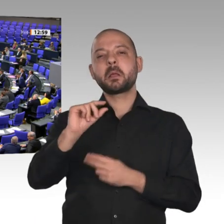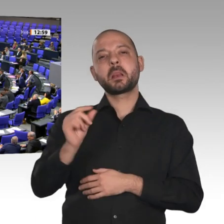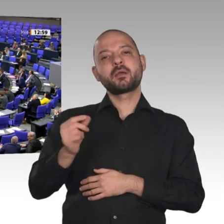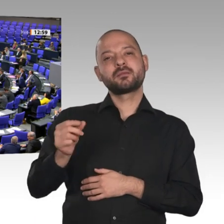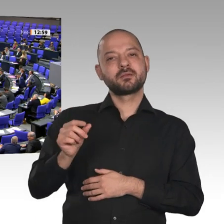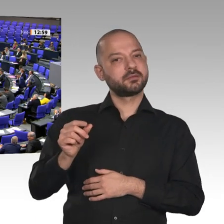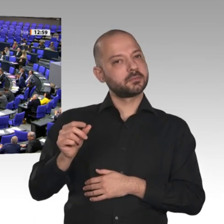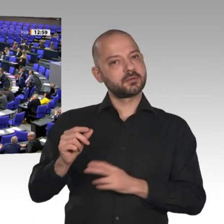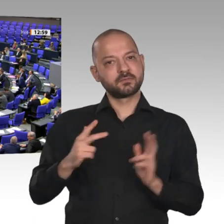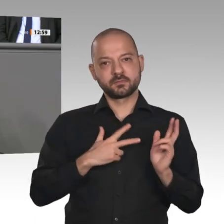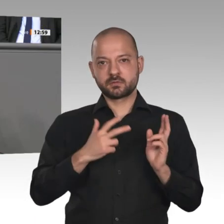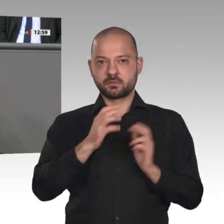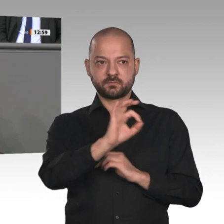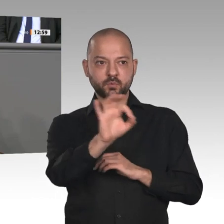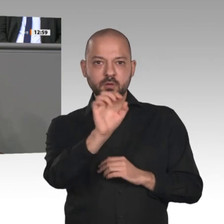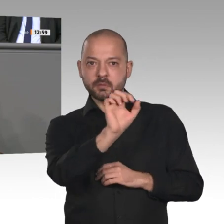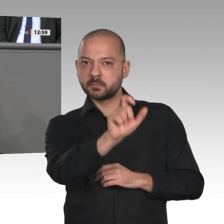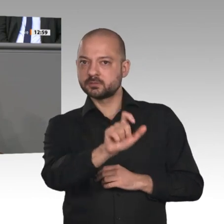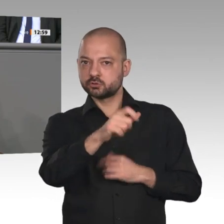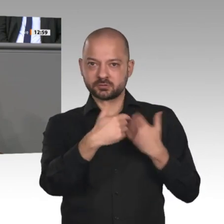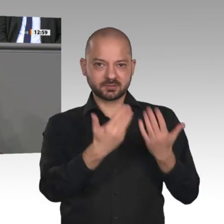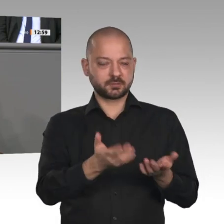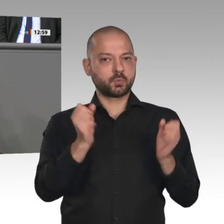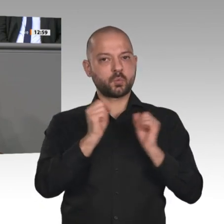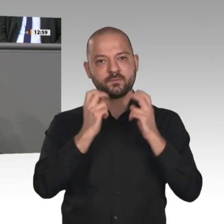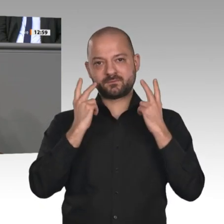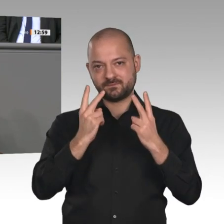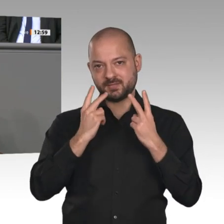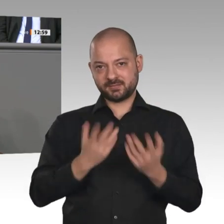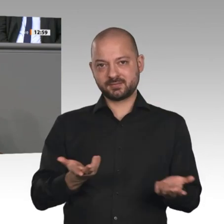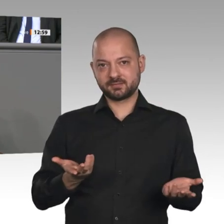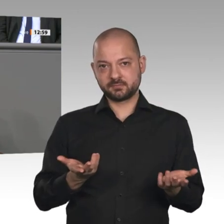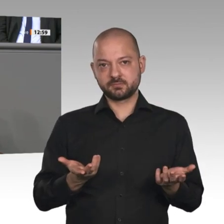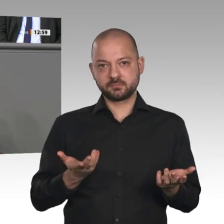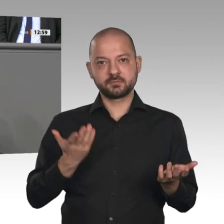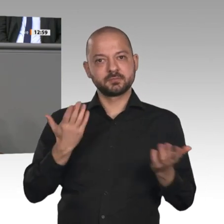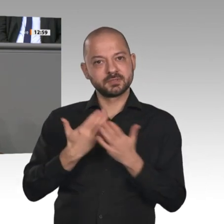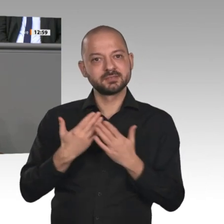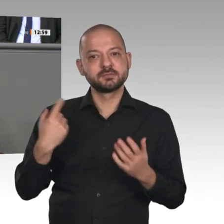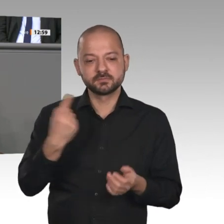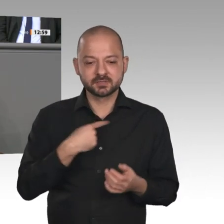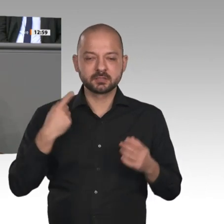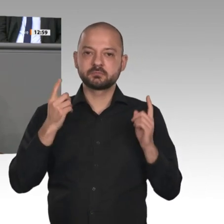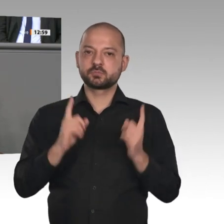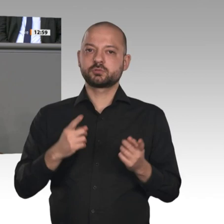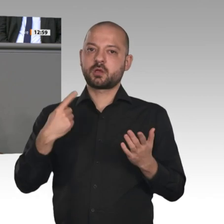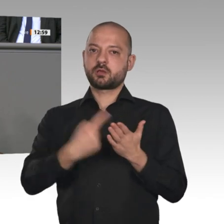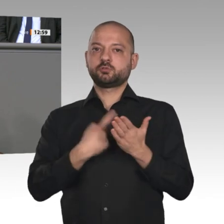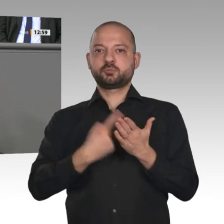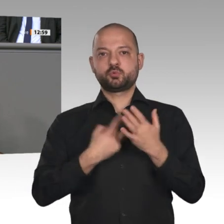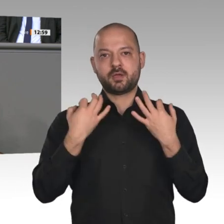Was wie eine kleine Fußnote erscheinen mag, ist für manche Menschen ein wichtiger Punkt. Und es geht vor allem darum, dass